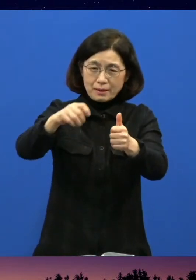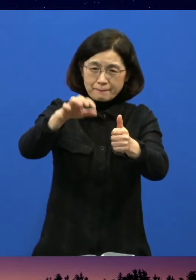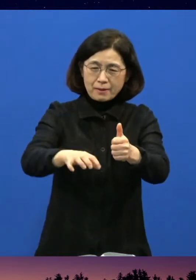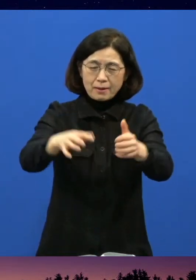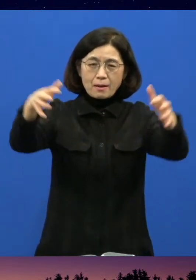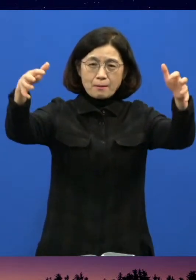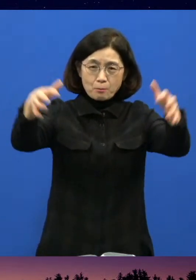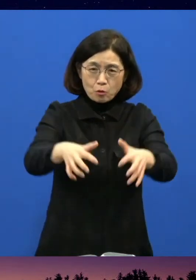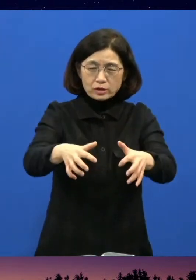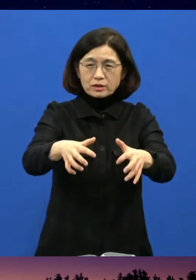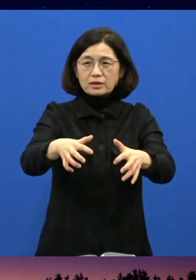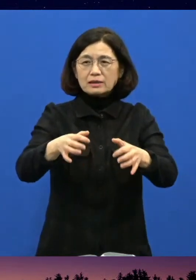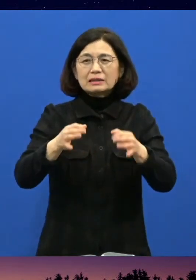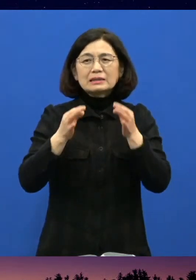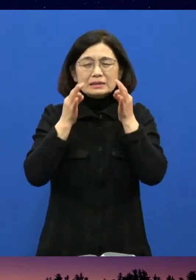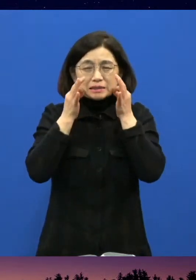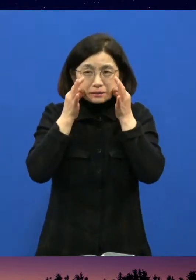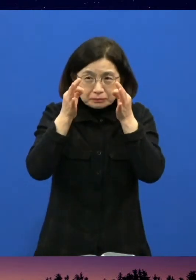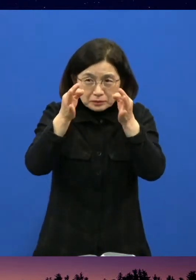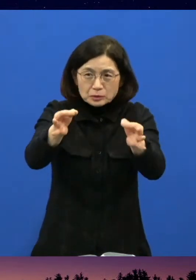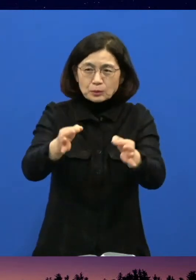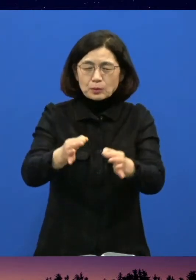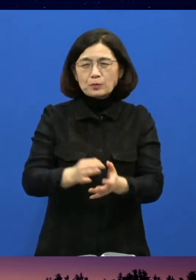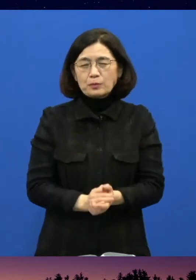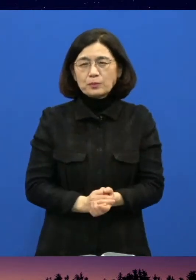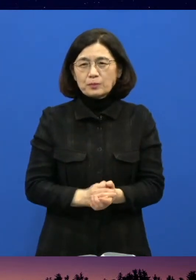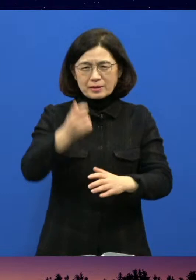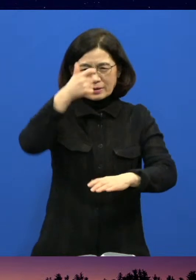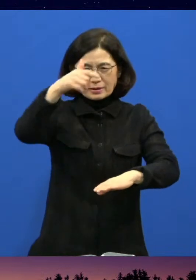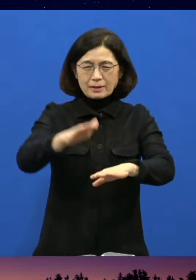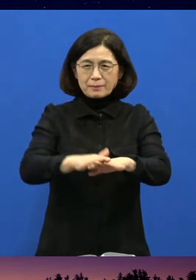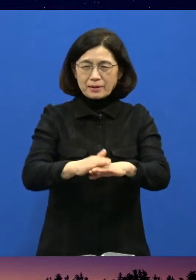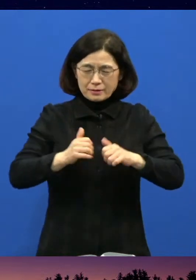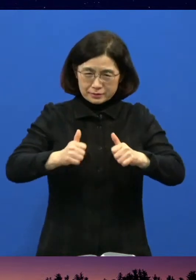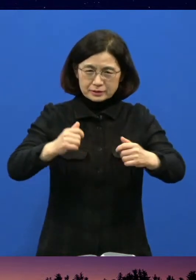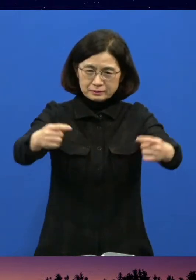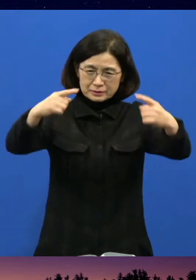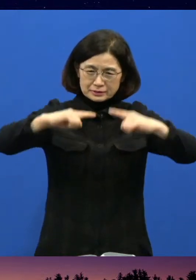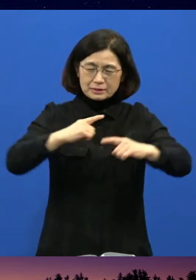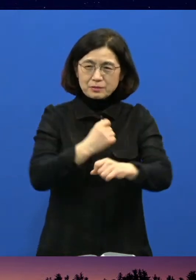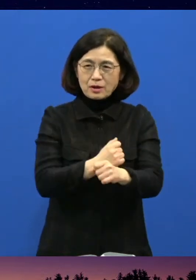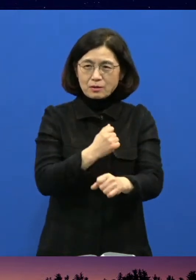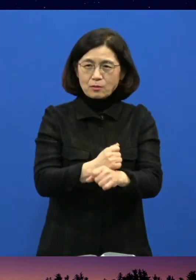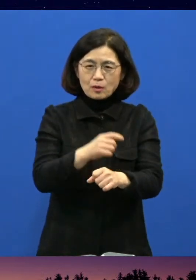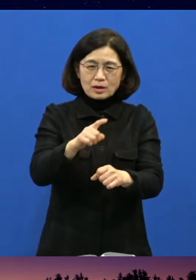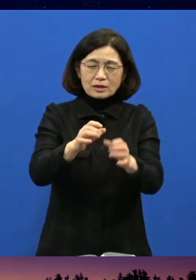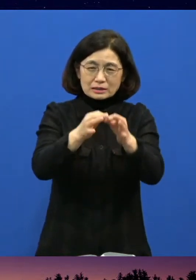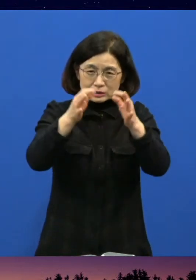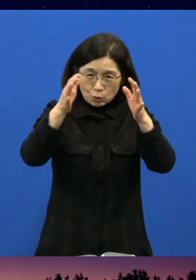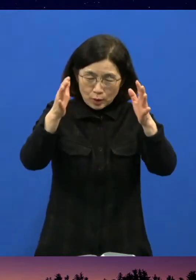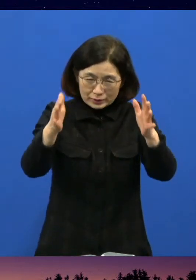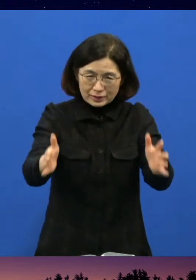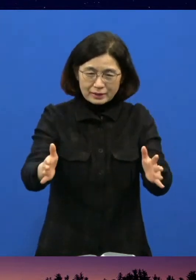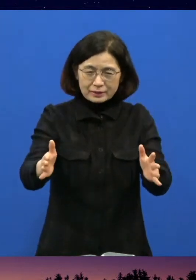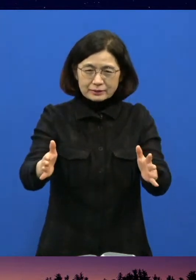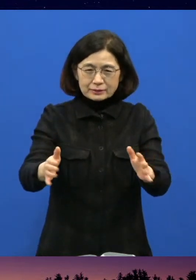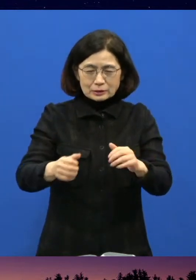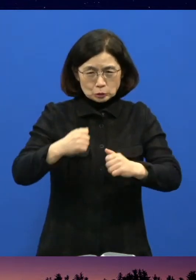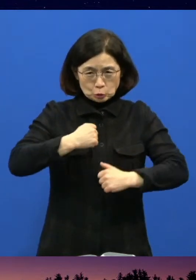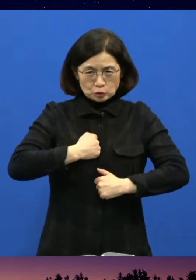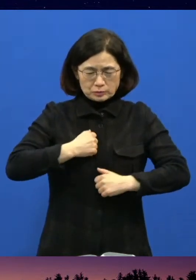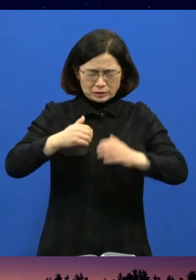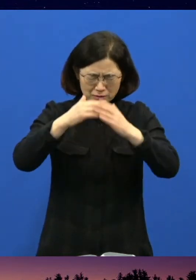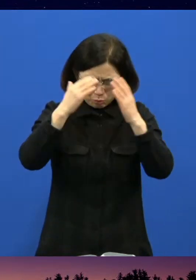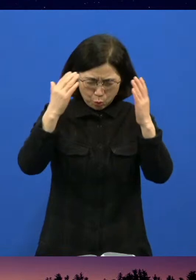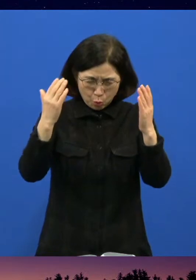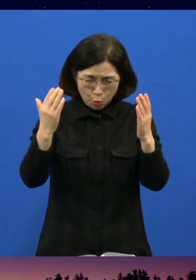예배의 생명을 거는 무제한적인 그런, 그냥 그동안 못 해봤던 것들 다 그냥 이제 했으면 좋겠어요.